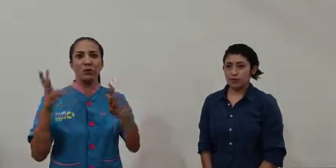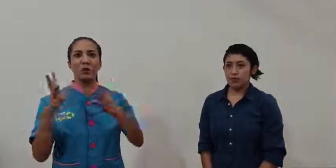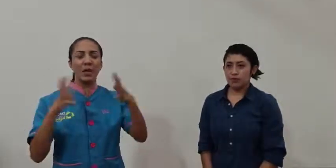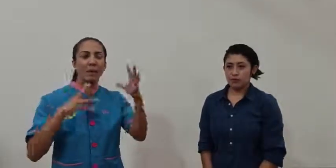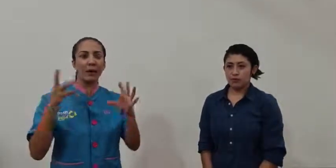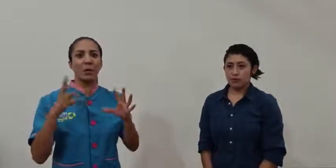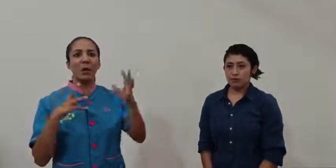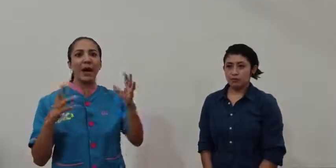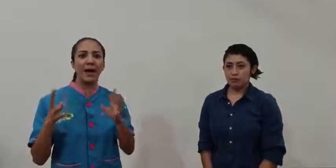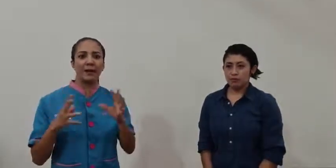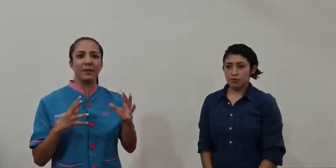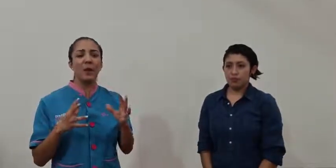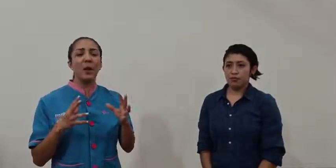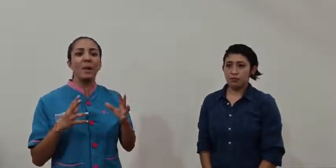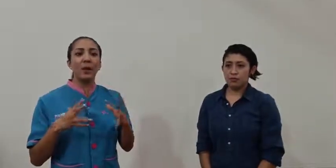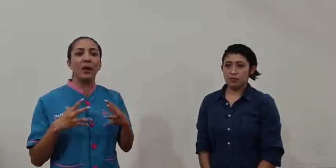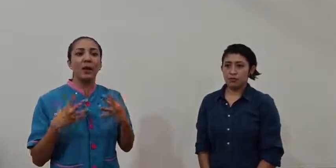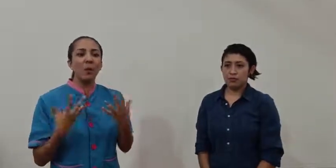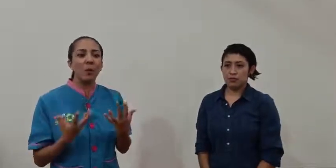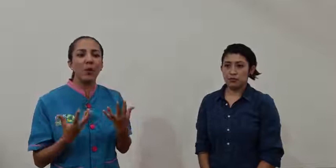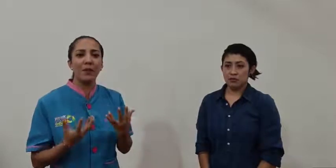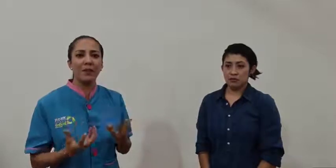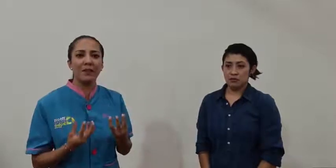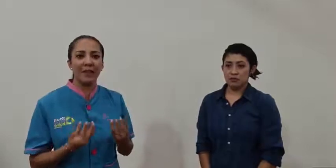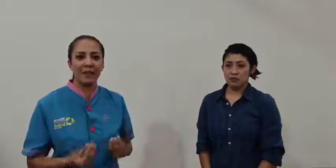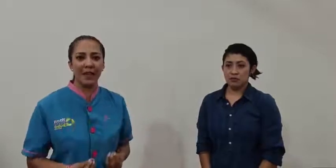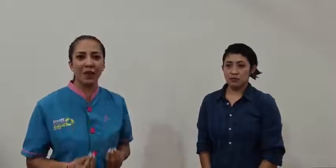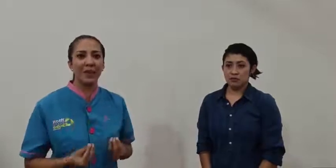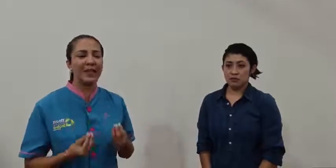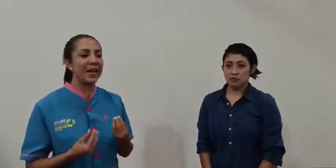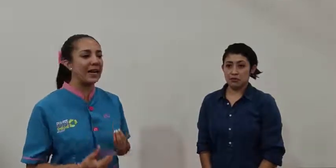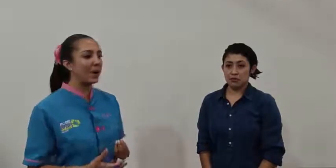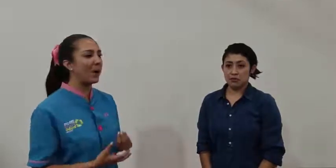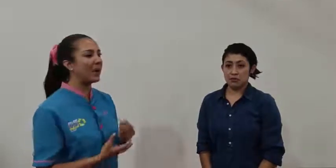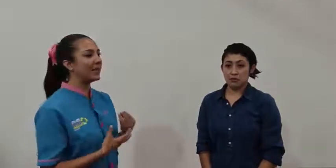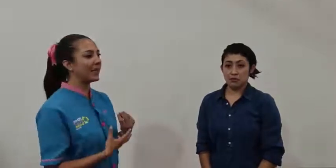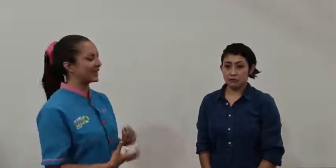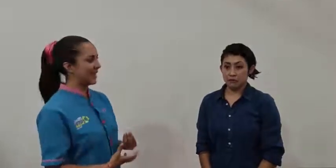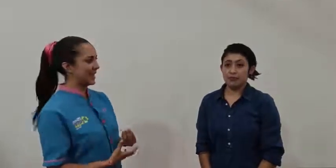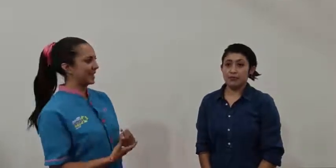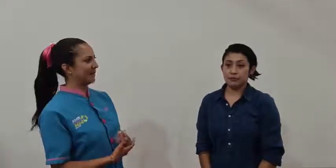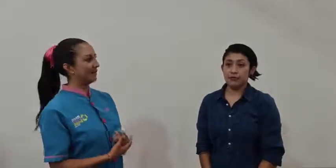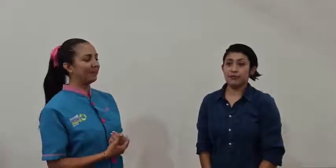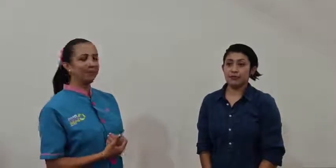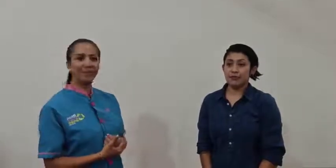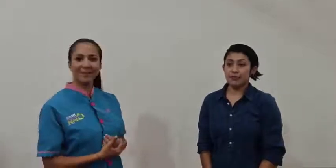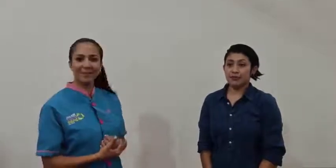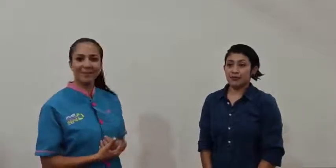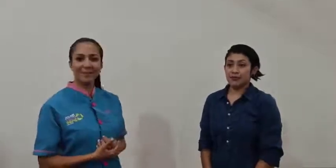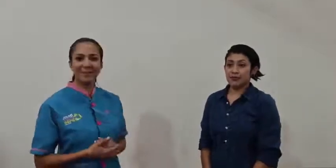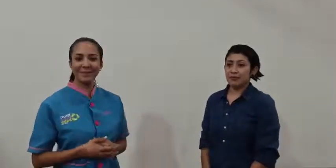¿no? Siempre como, esto, pero ¿cómo podemos entender lo que es la lengua de señas?